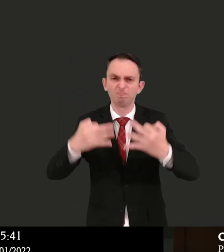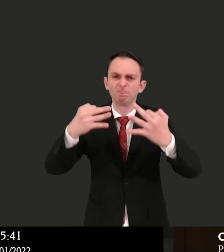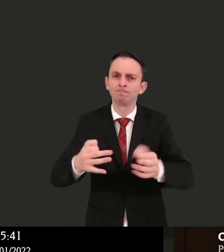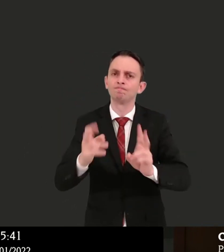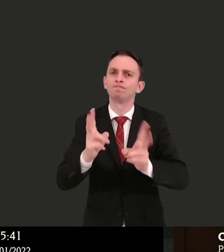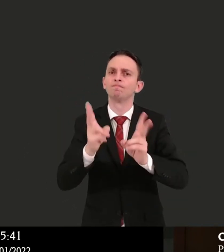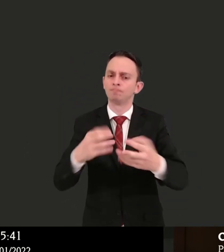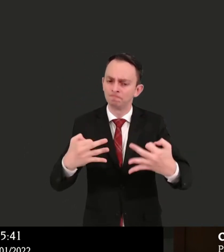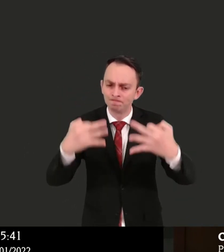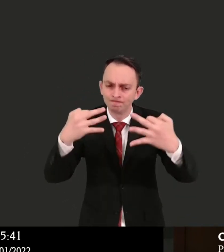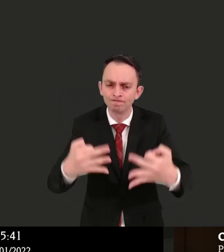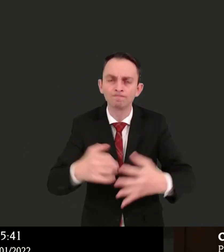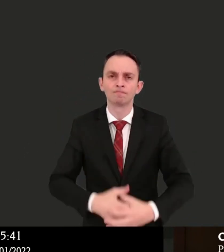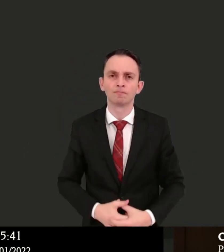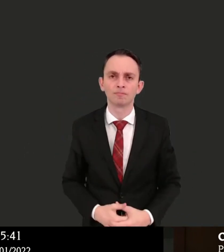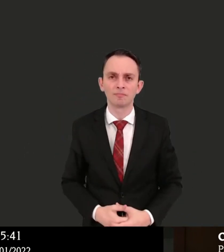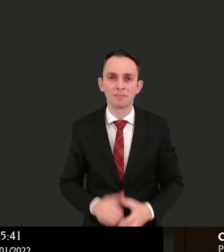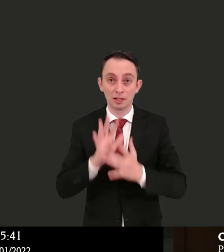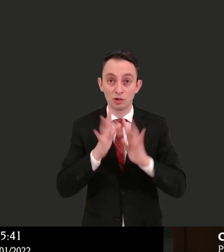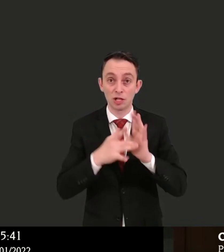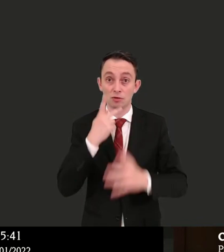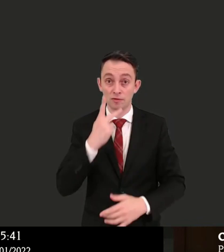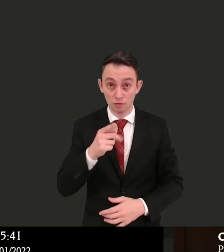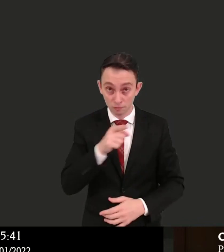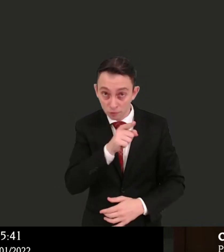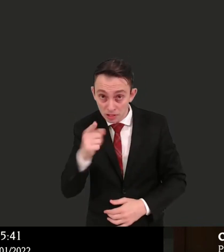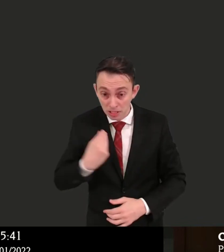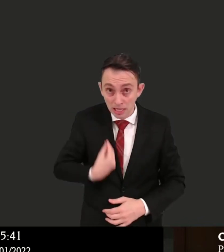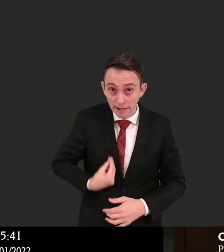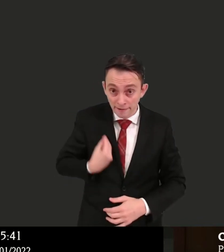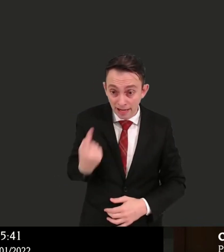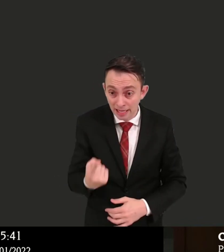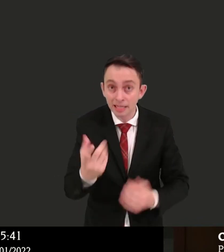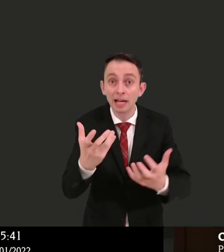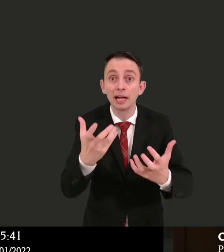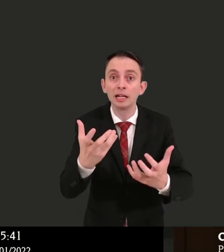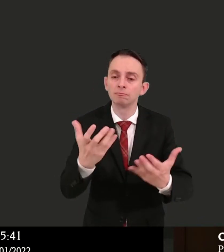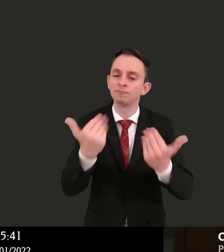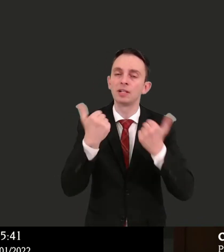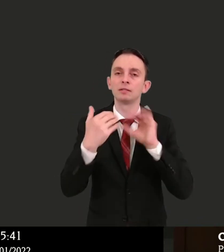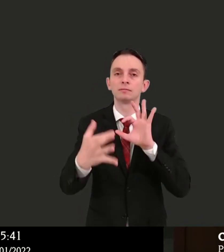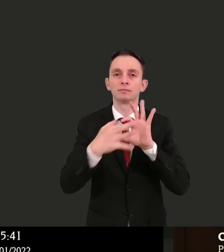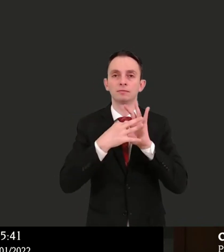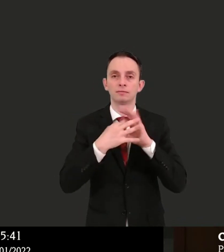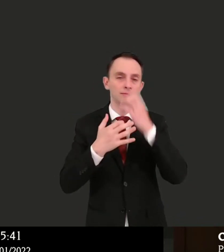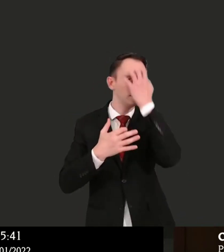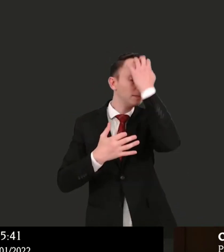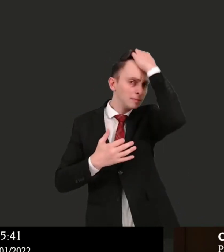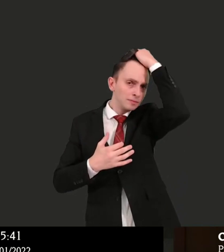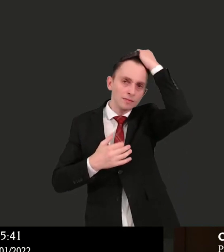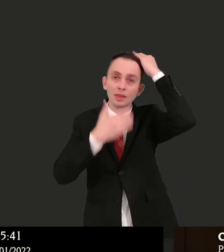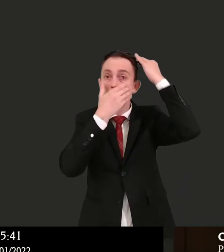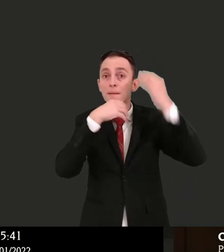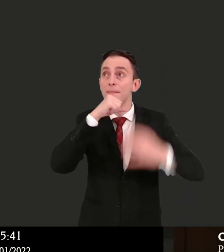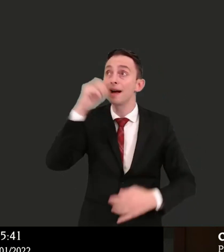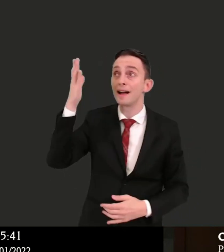eu tenho comigo a vida eterna. Meu pai tem a vida eterna. E eu também tenho.